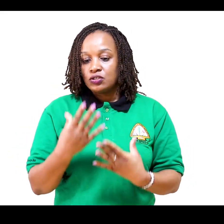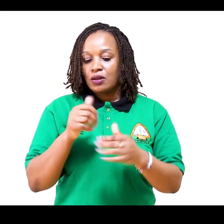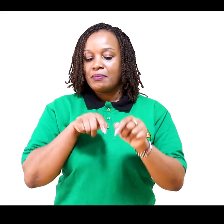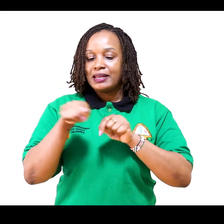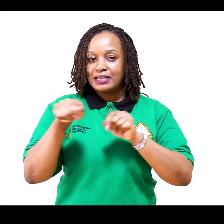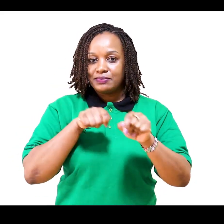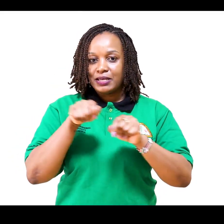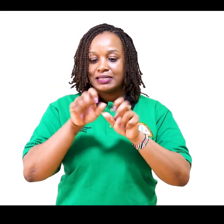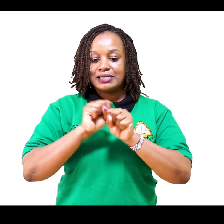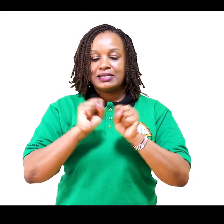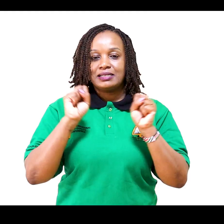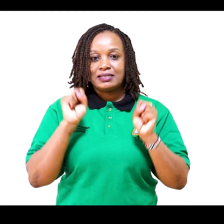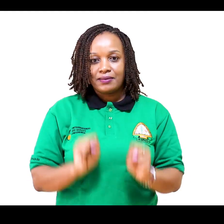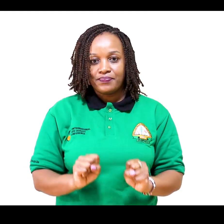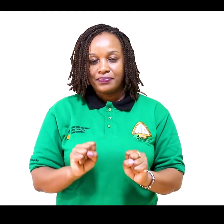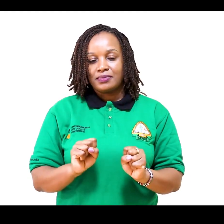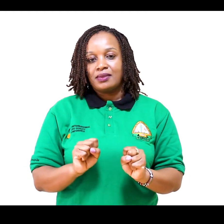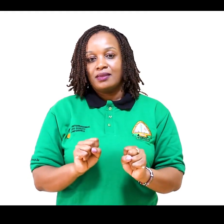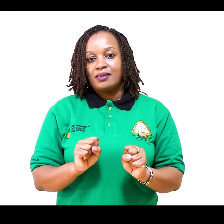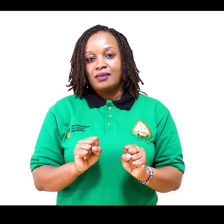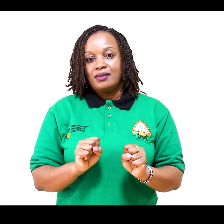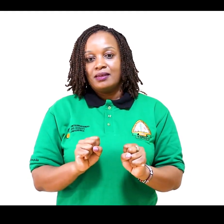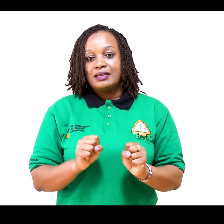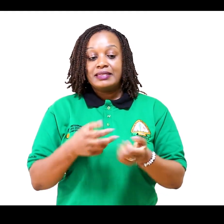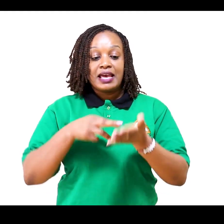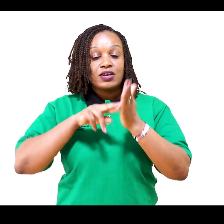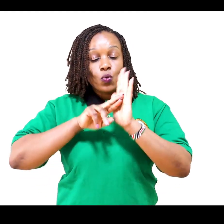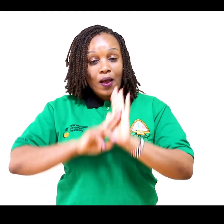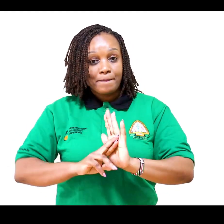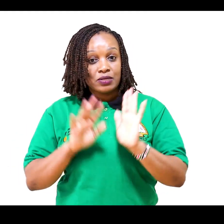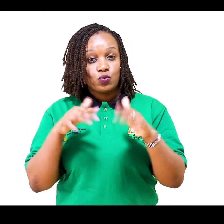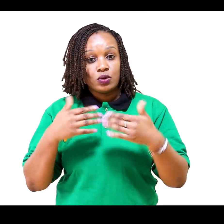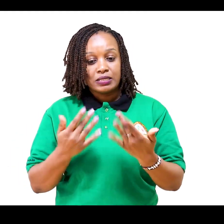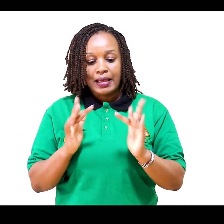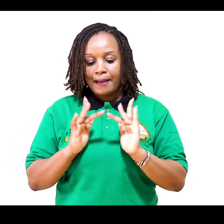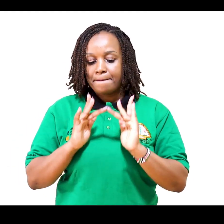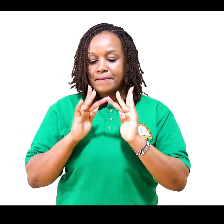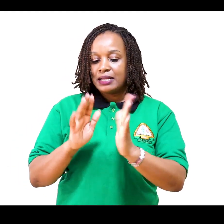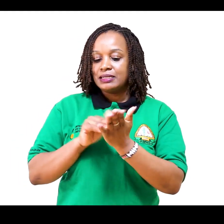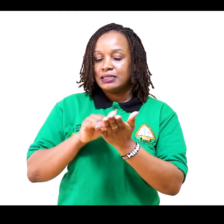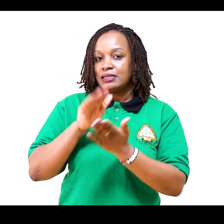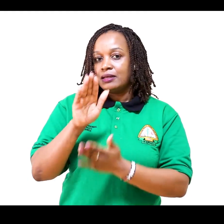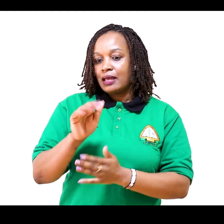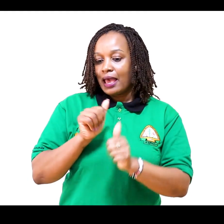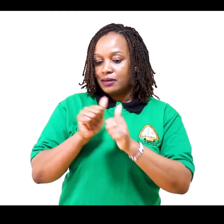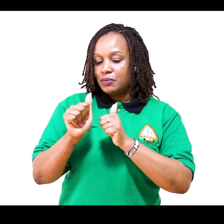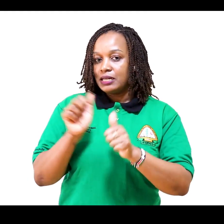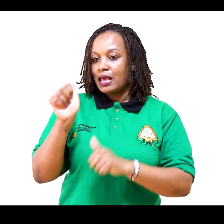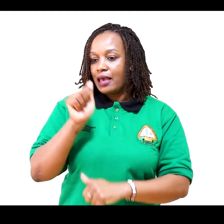wa usimamizi wa taarifa za maabara LIMS. Hitaji ni barua pepe iliyotumwa kwa